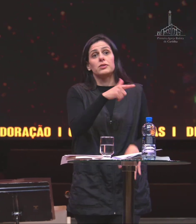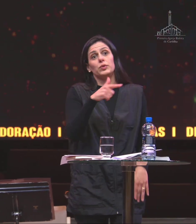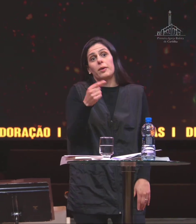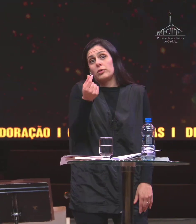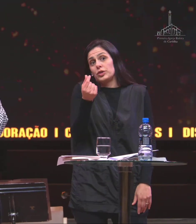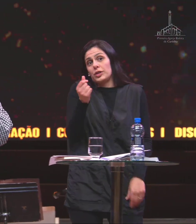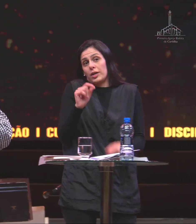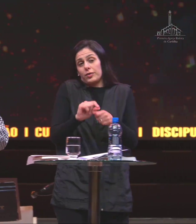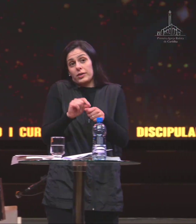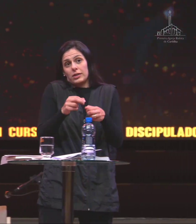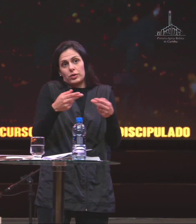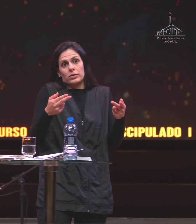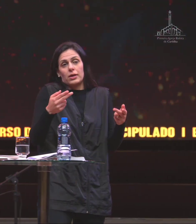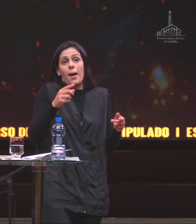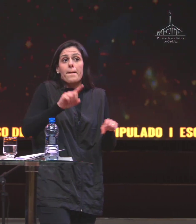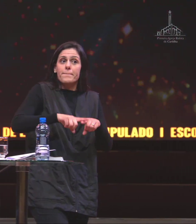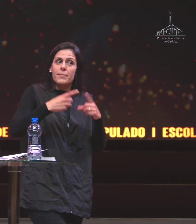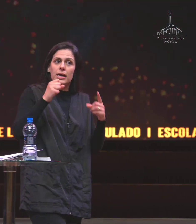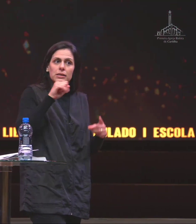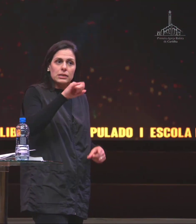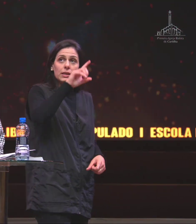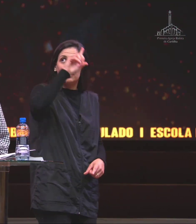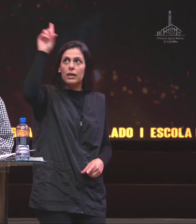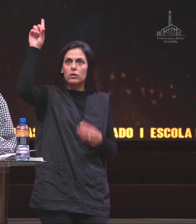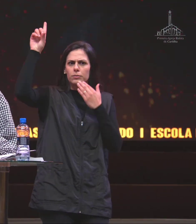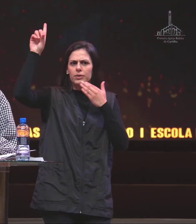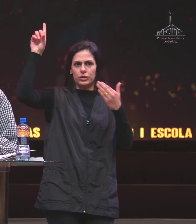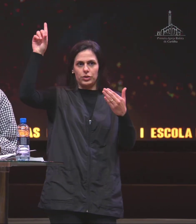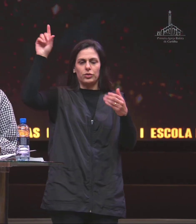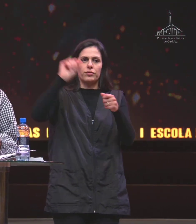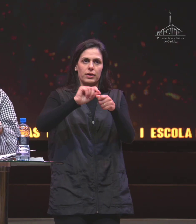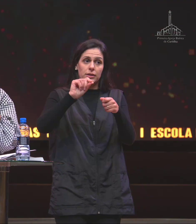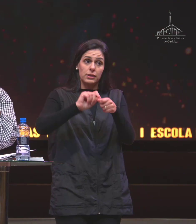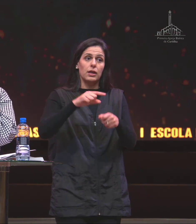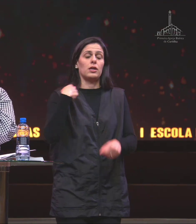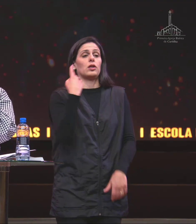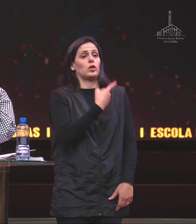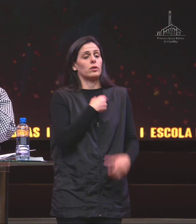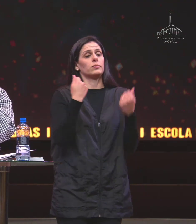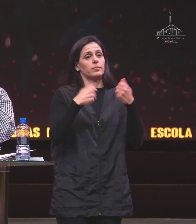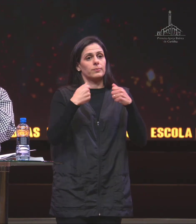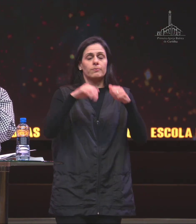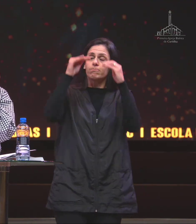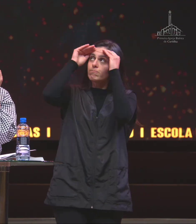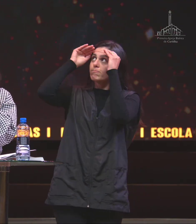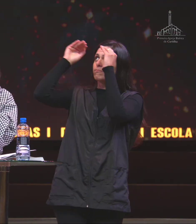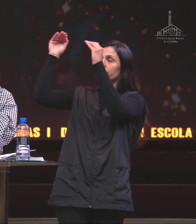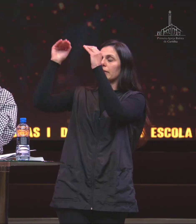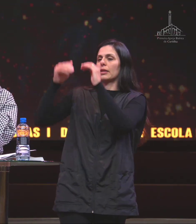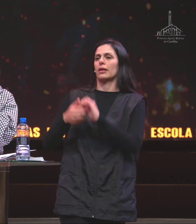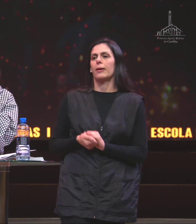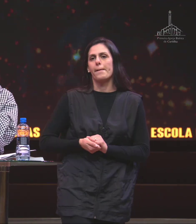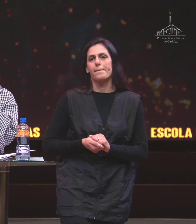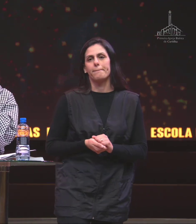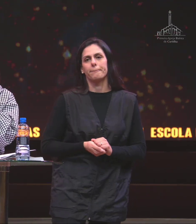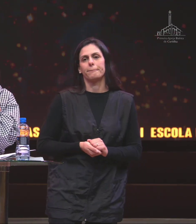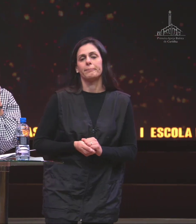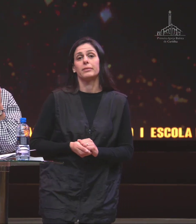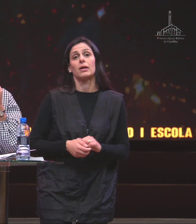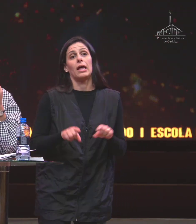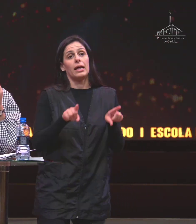Deus, a capacidade vem de Deus. E é tudo pela graça de Deus, né? Paulo mesmo diz, deixa eu ver se eu coloquei aqui. Sou